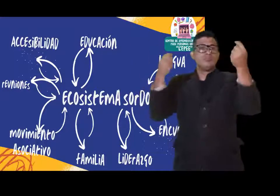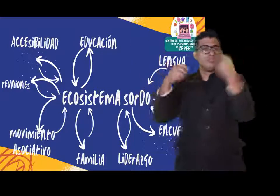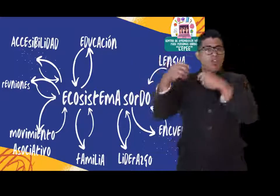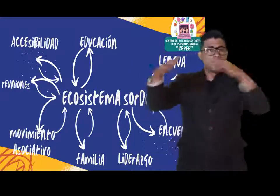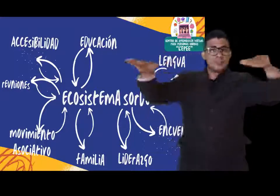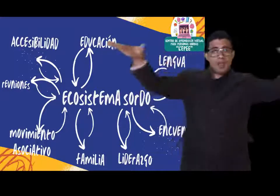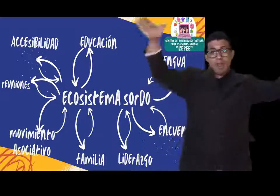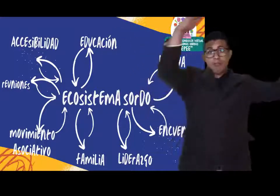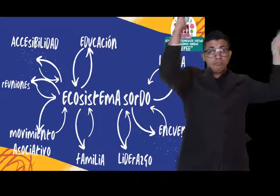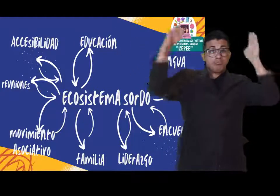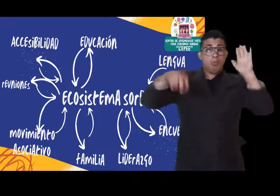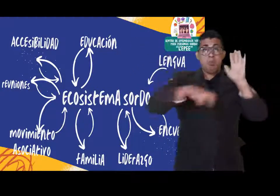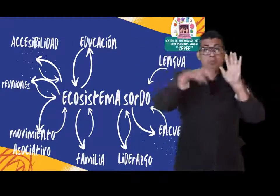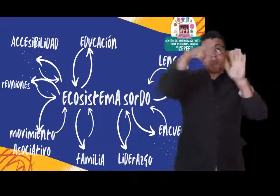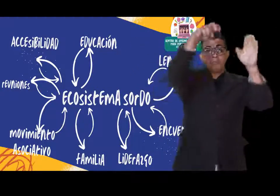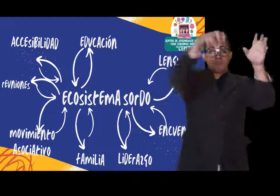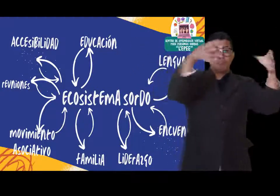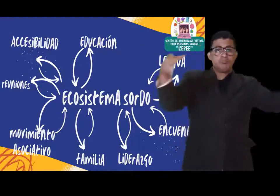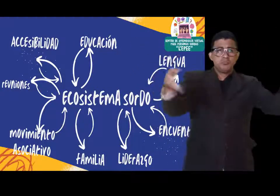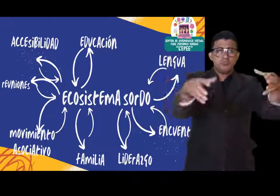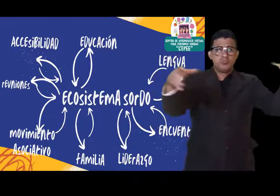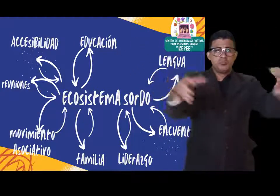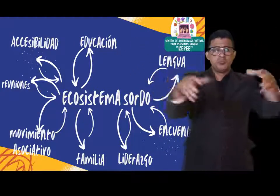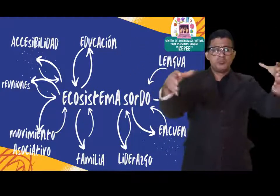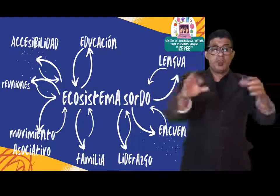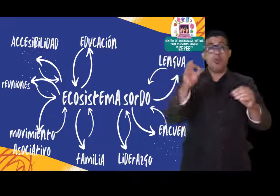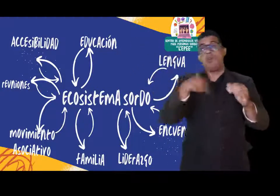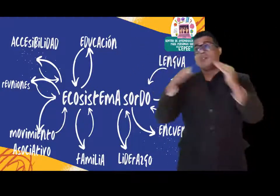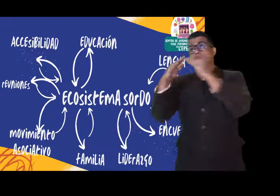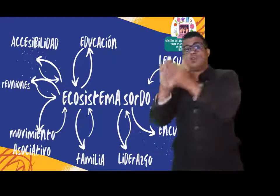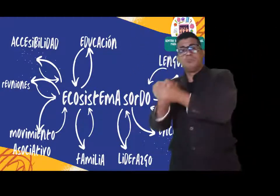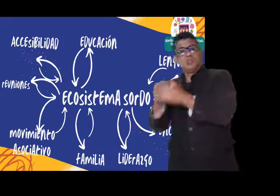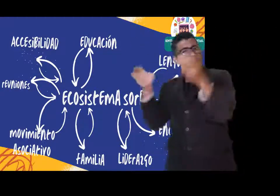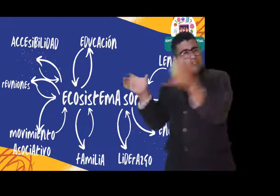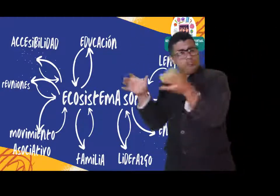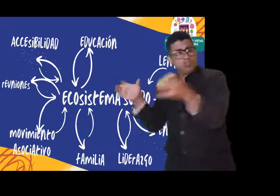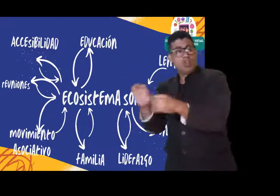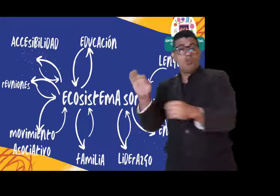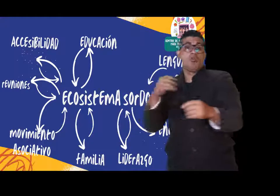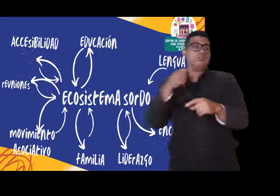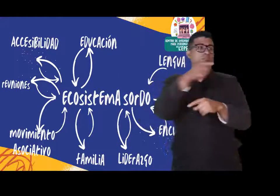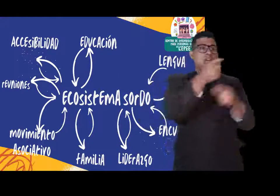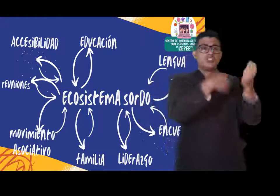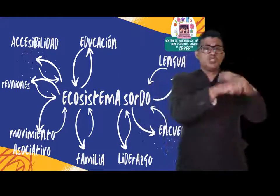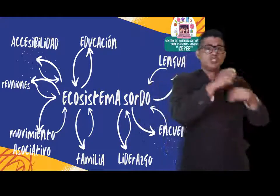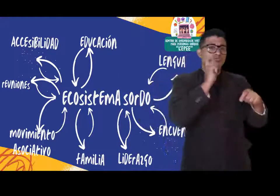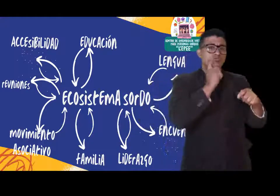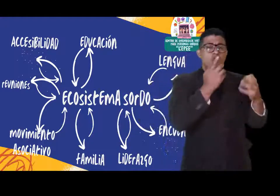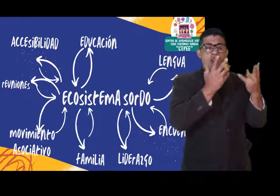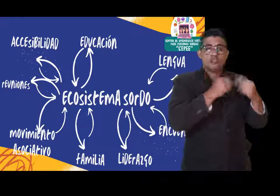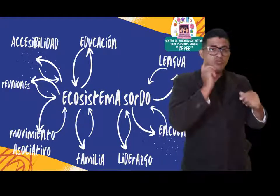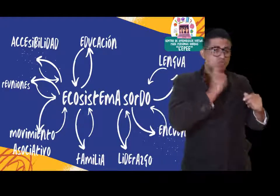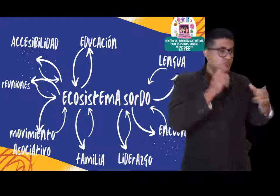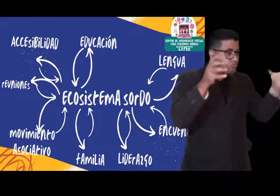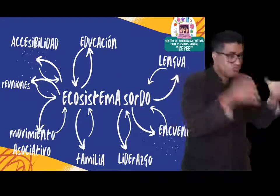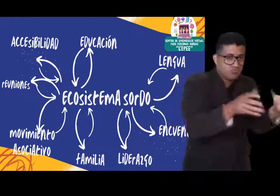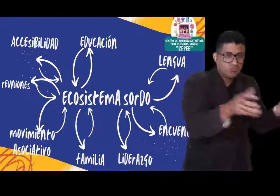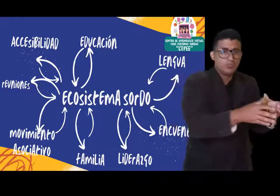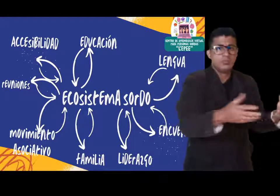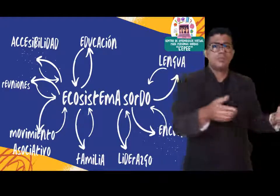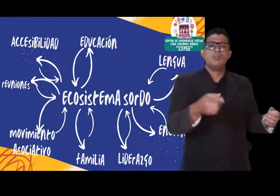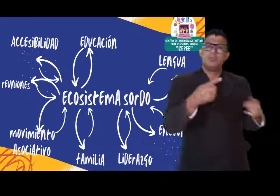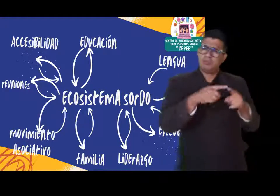que sí esté destinado a ser una asociación de sordos, o si no, a un espacio donde podamos nosotros hacer allí un tipo